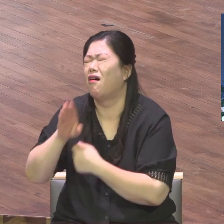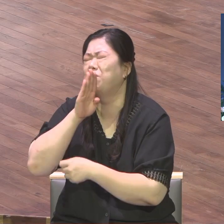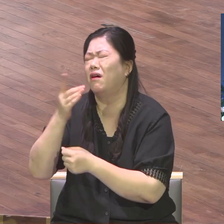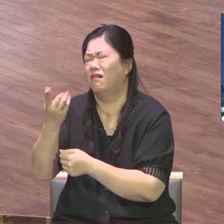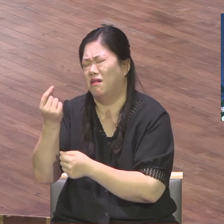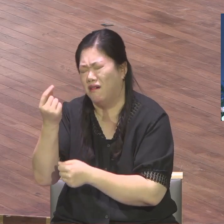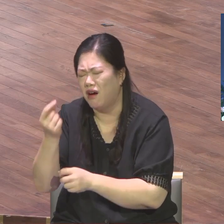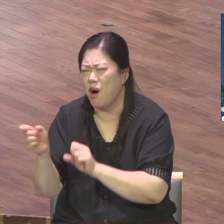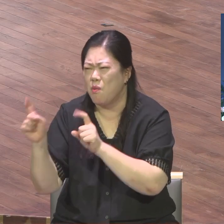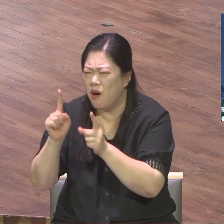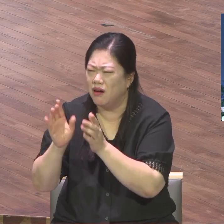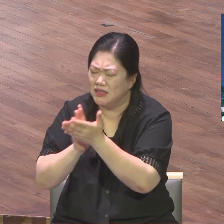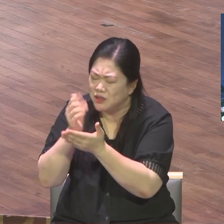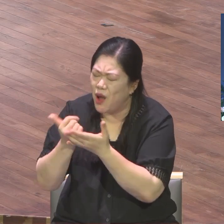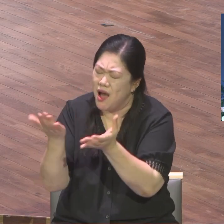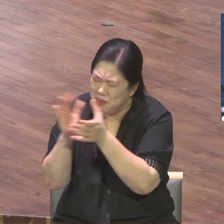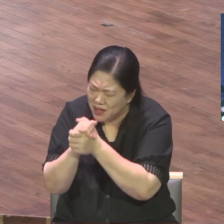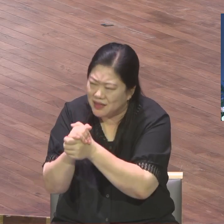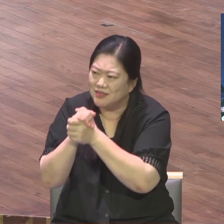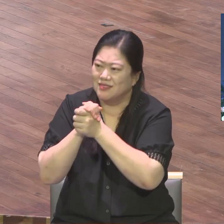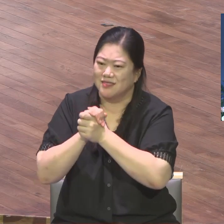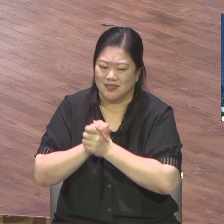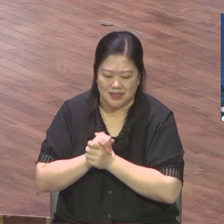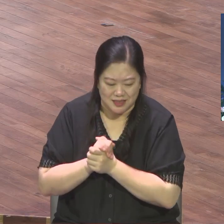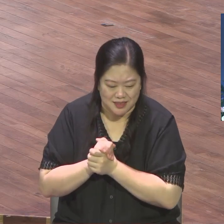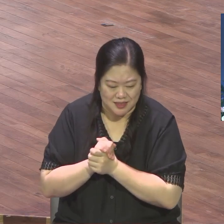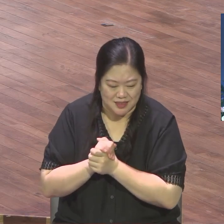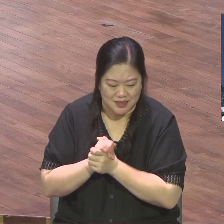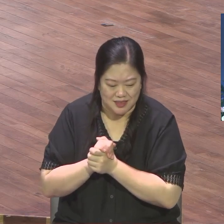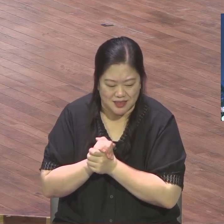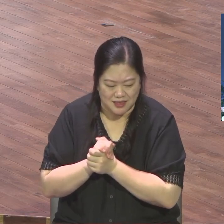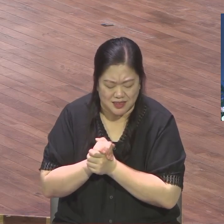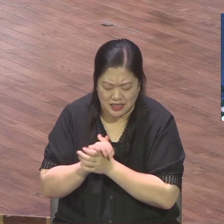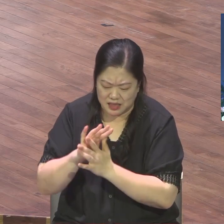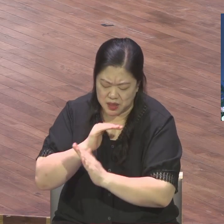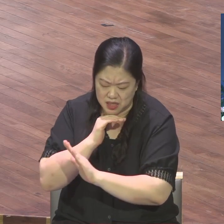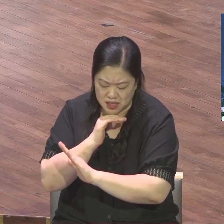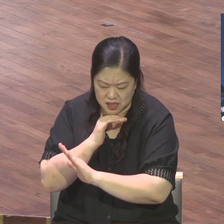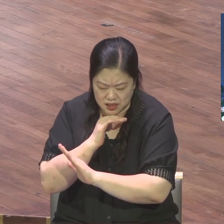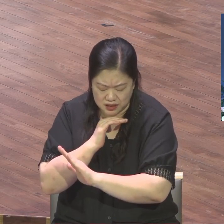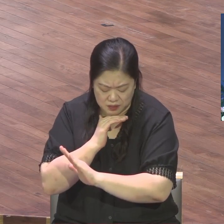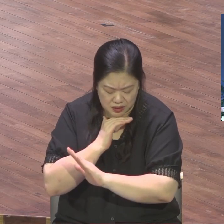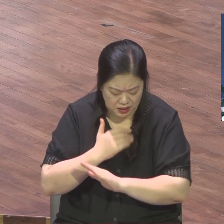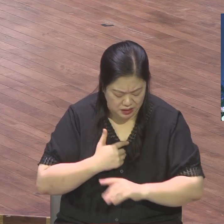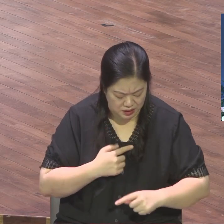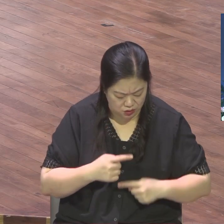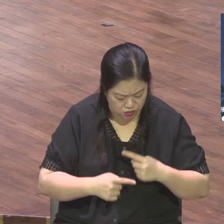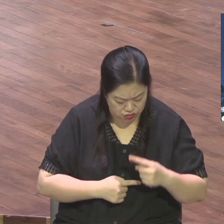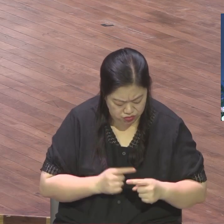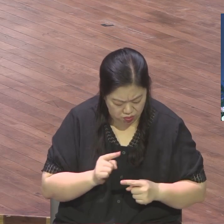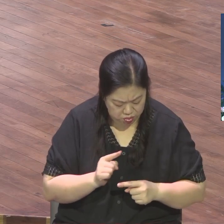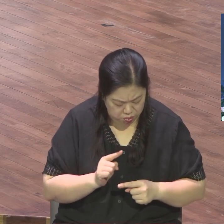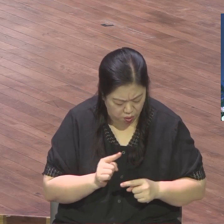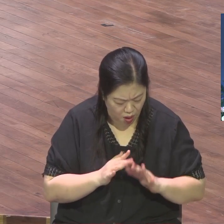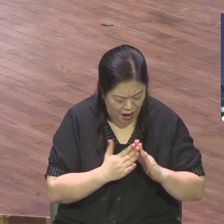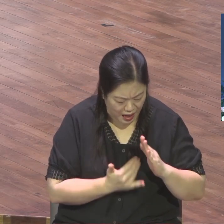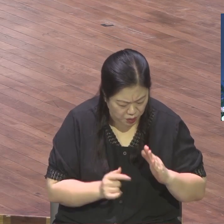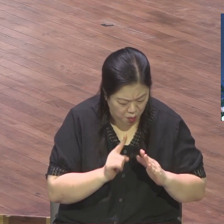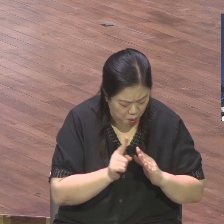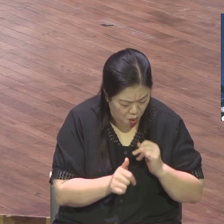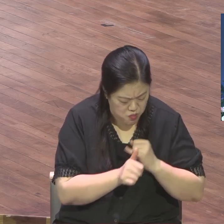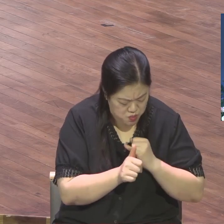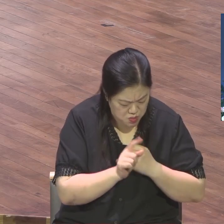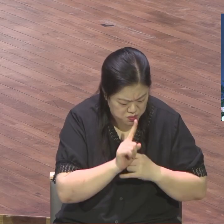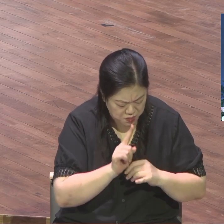없어요. 주저주저하고 또 생각하고 또 생각하면 하나님의 맛을 교회를 다니면 한 번도 볼 수가 없어요.